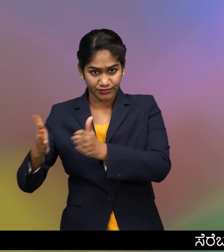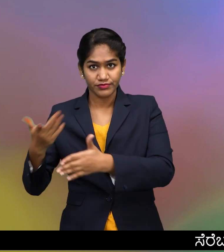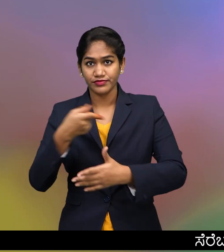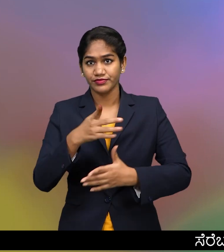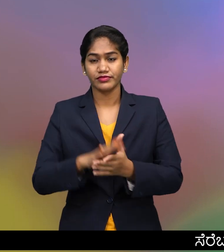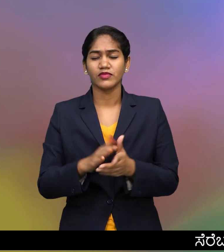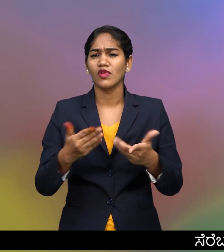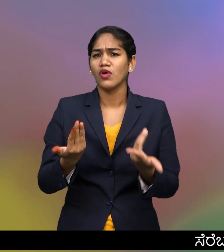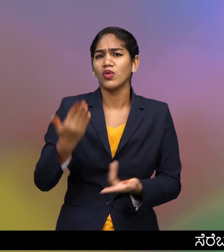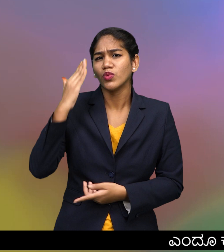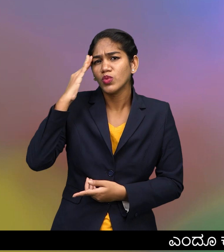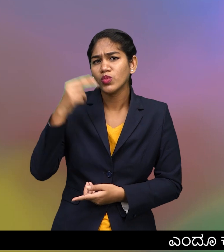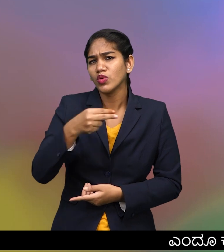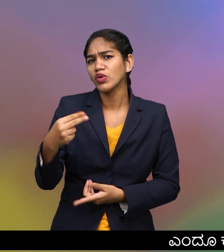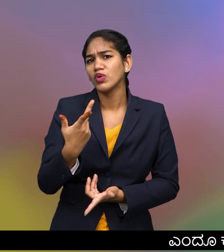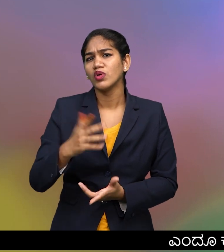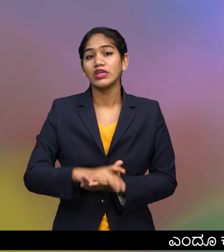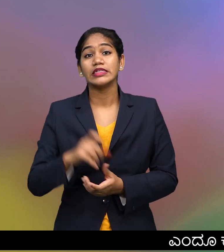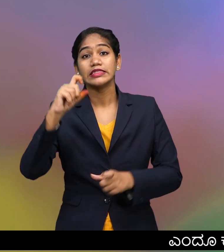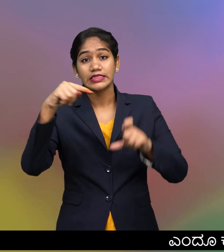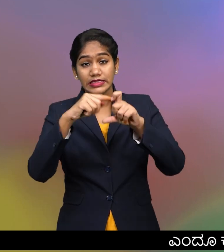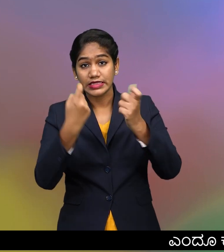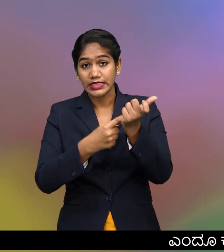ಸೆರೆಬ್ರಲ್ ಹಾಲೆಗಳು ಎಂದು ಕರೆಯುತ್ತಾರೆ ಮತ್ತು